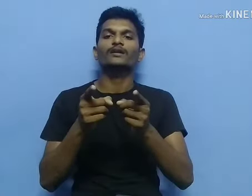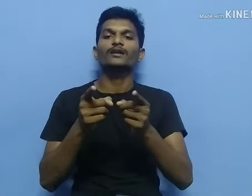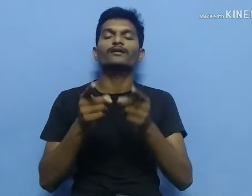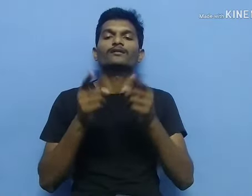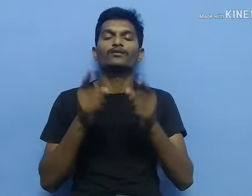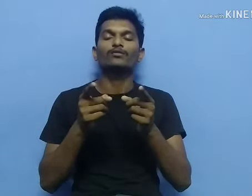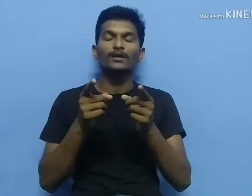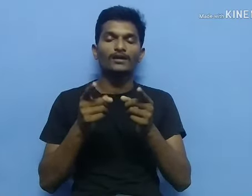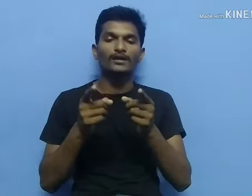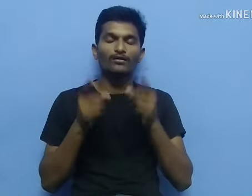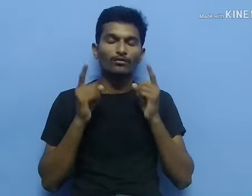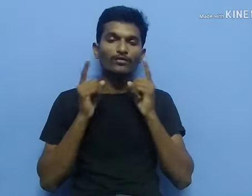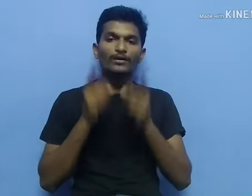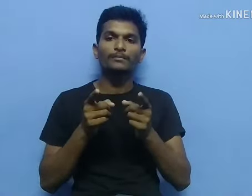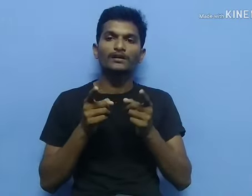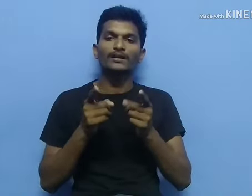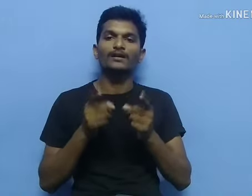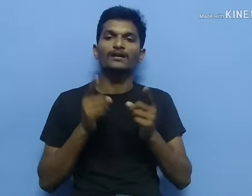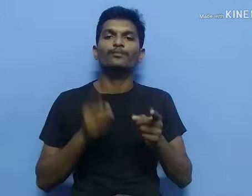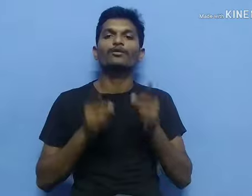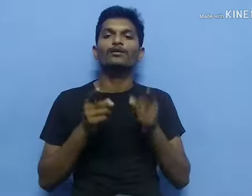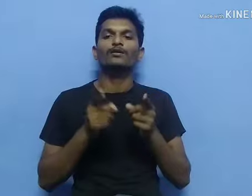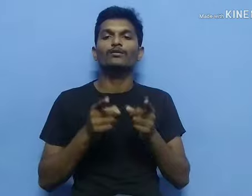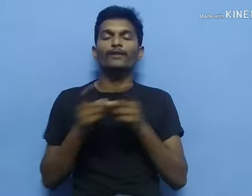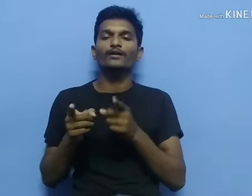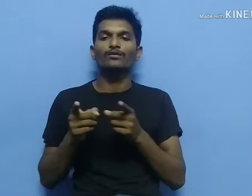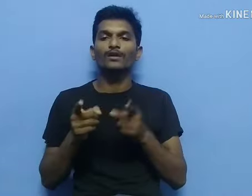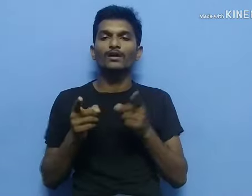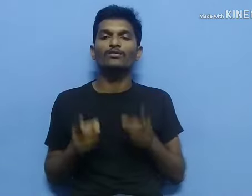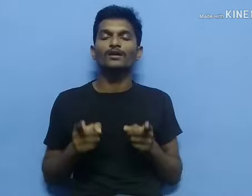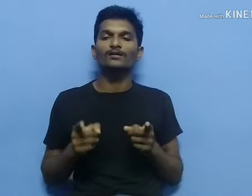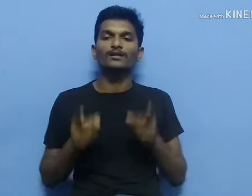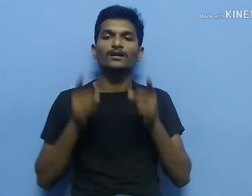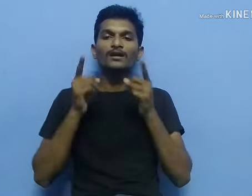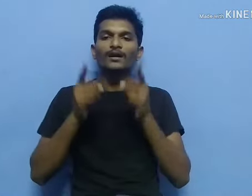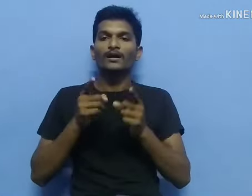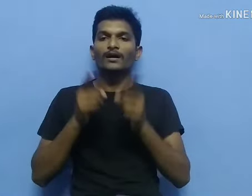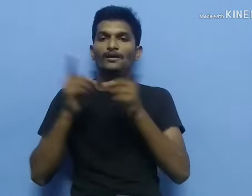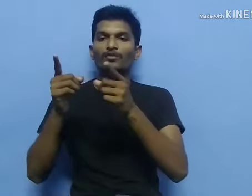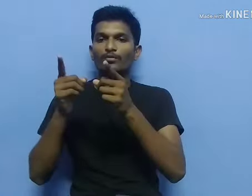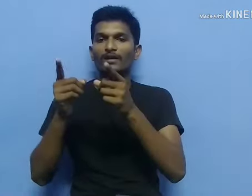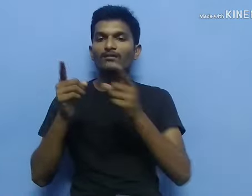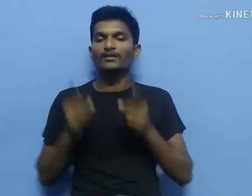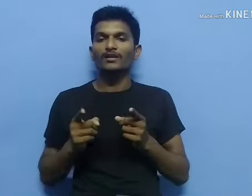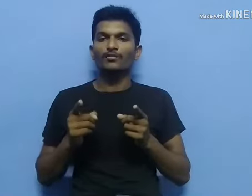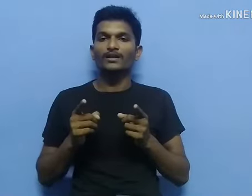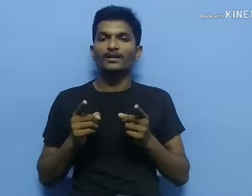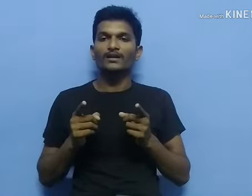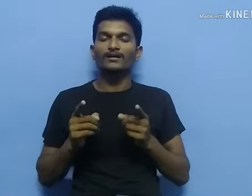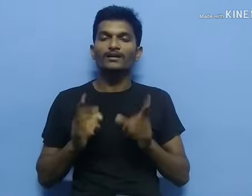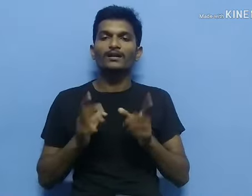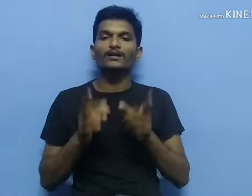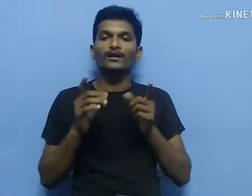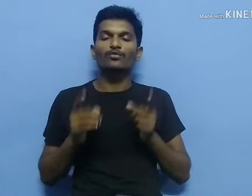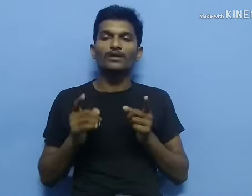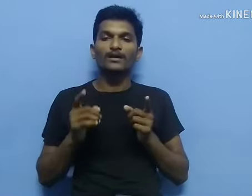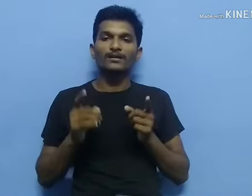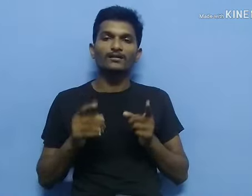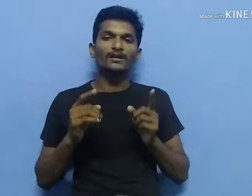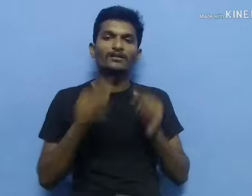இருக்கீங்களா, குண்டா இருக்கேன் ரொம்ப ஃபீல் பண்றீங்களா, இல்ல பொண்ணுங்களுக்கோ பையனுக்கோ நான் குண்டா இருக்கிறதுனால இன்னொரு பையனுக்கு வந்து என்ன பிடிக்கல, இல்ல நான் குண்டா இருக்கிறதுனால இந்த